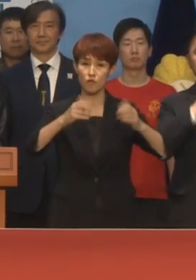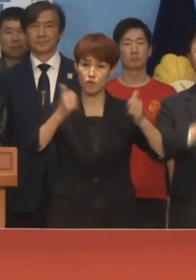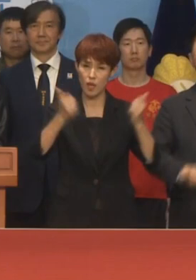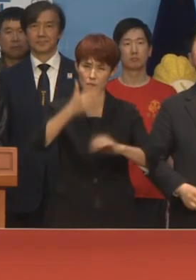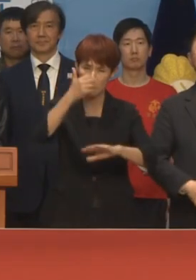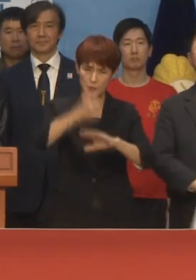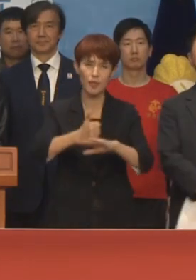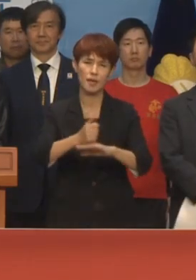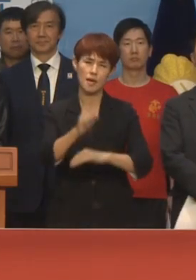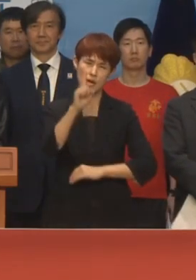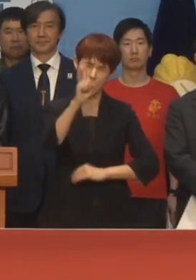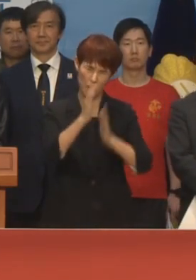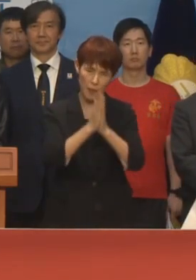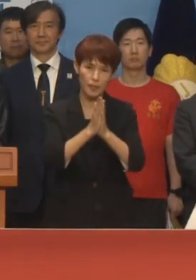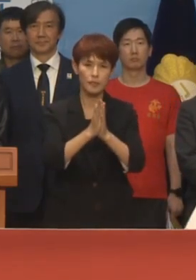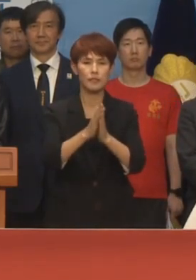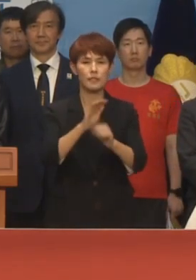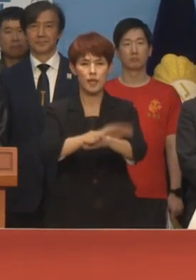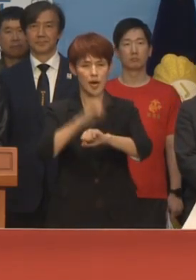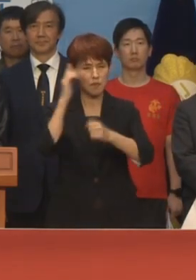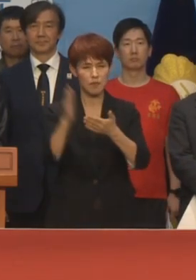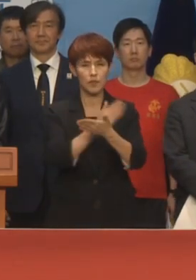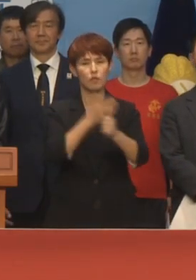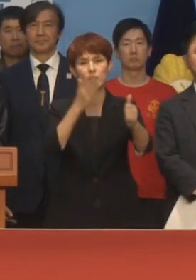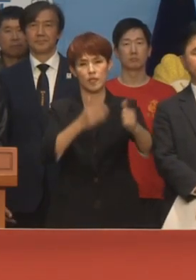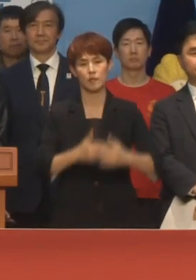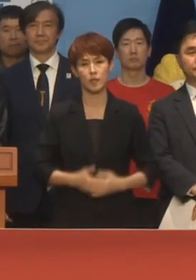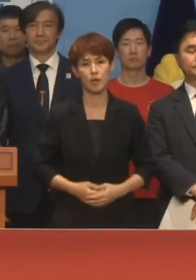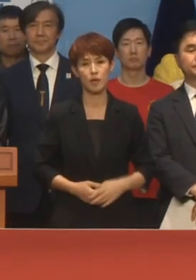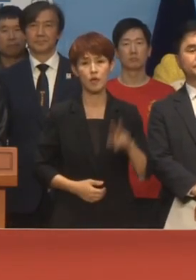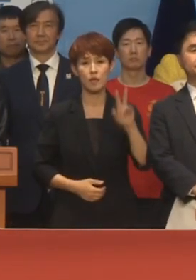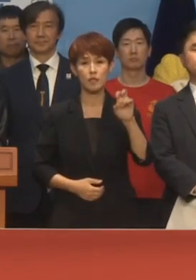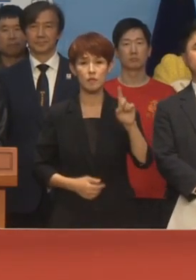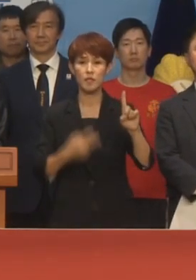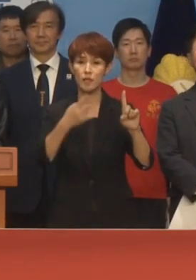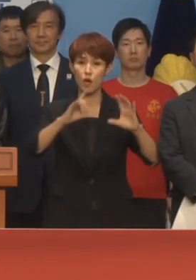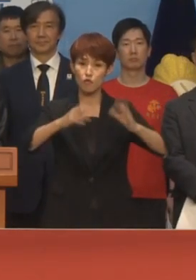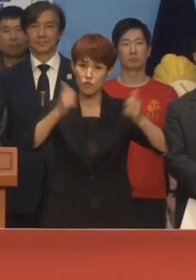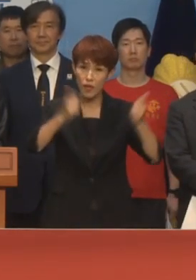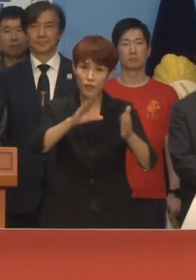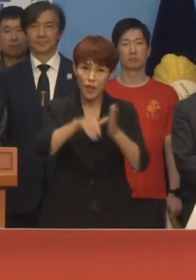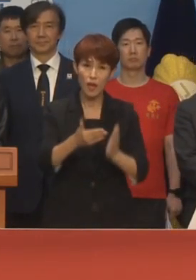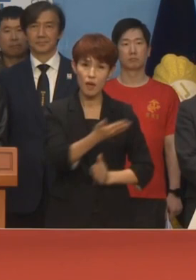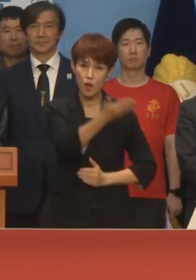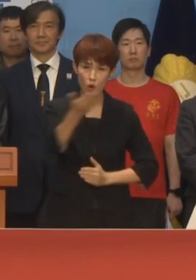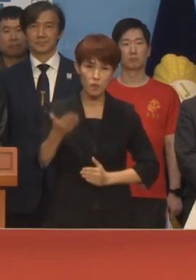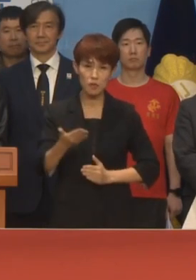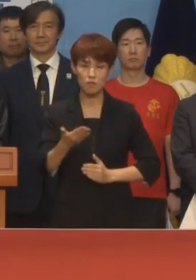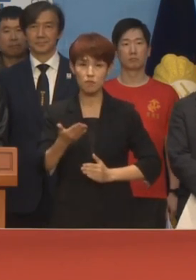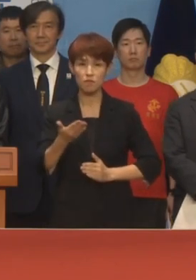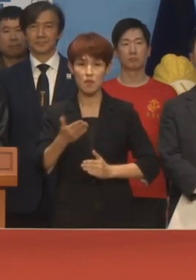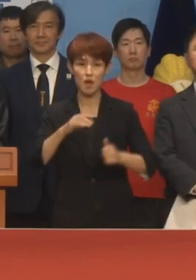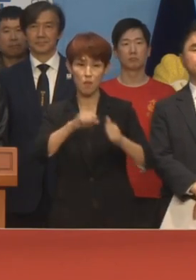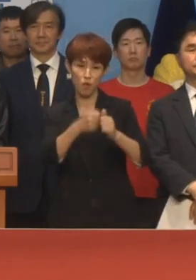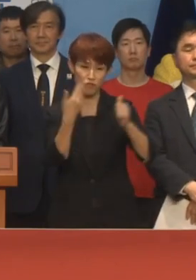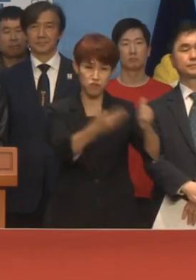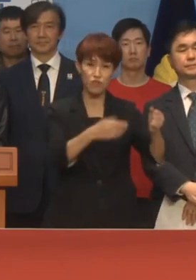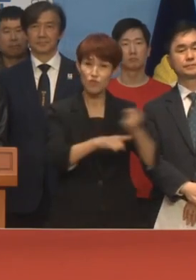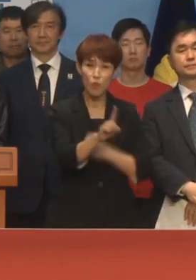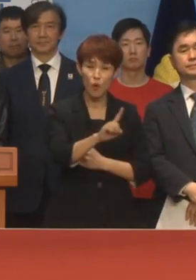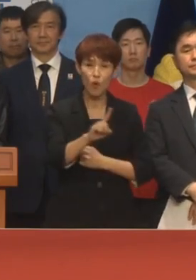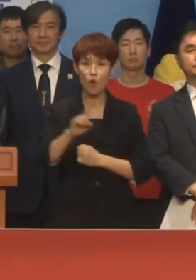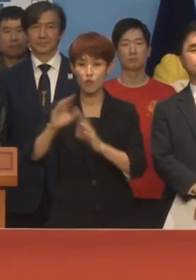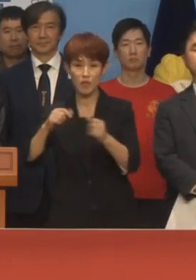번만 옳은 판단을 해주십시오. 21대 국회에서 여러분이 심판받았던 이유, 어쩌면 이런